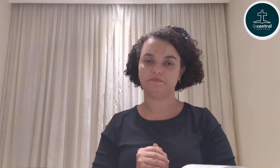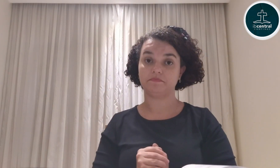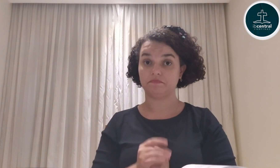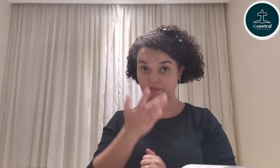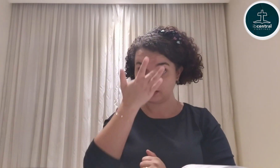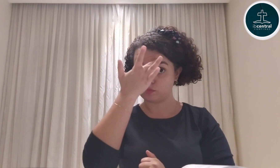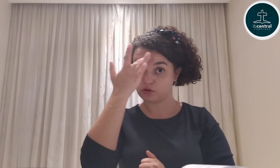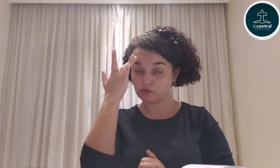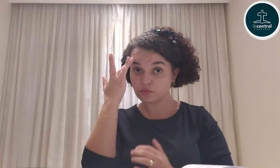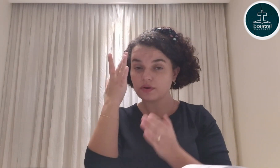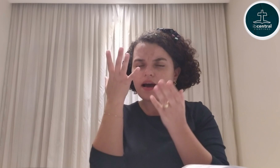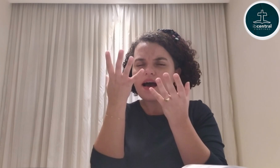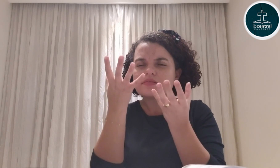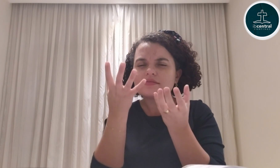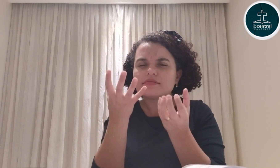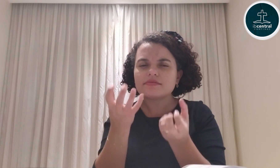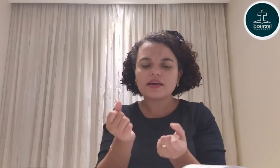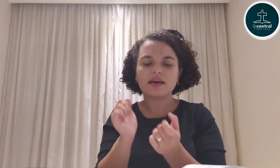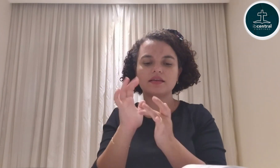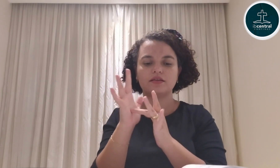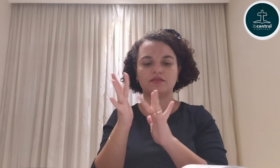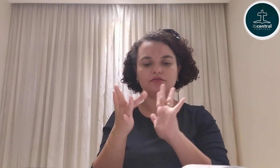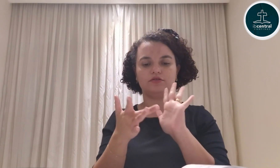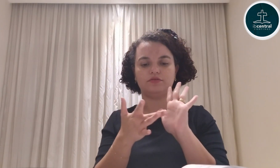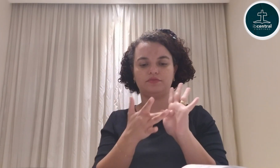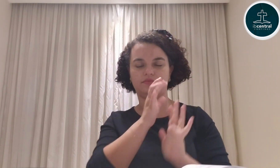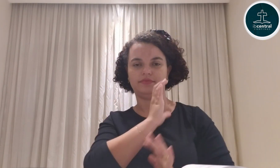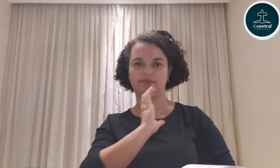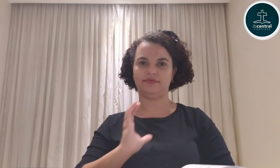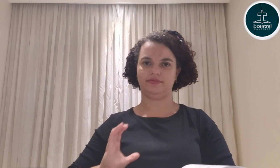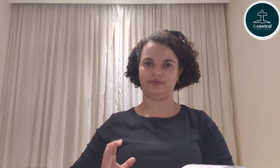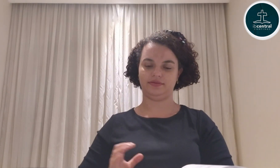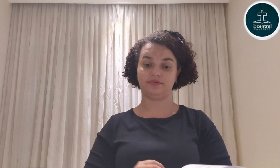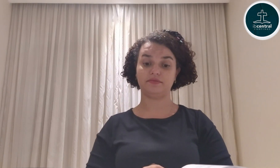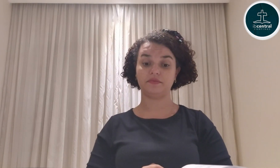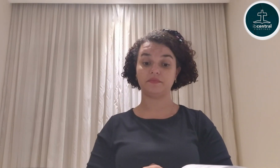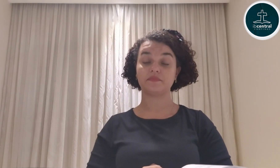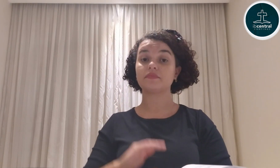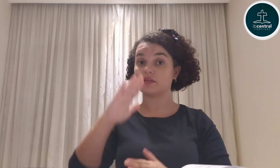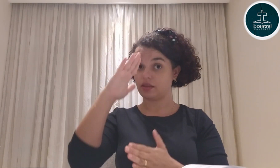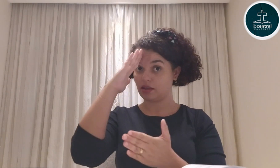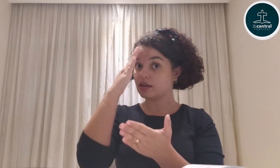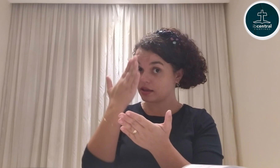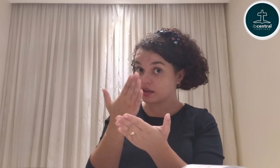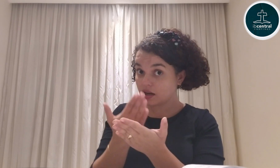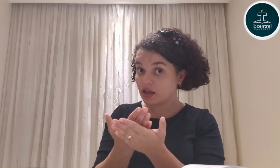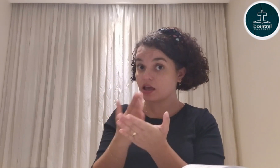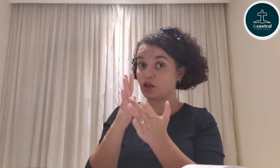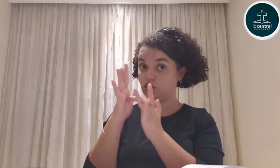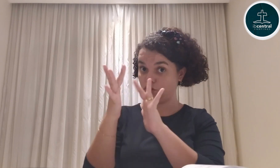faz tudo o que Deus quer, obedece a Deus. Essa pessoa, ela